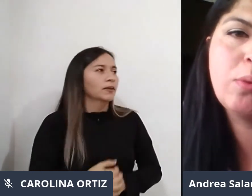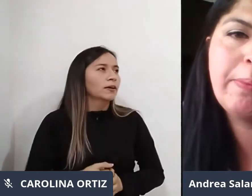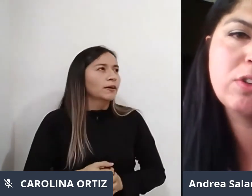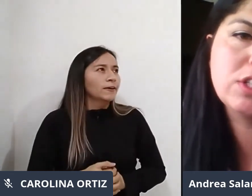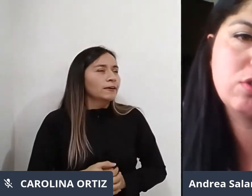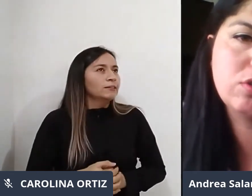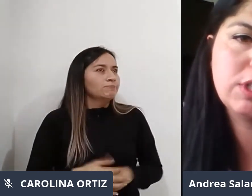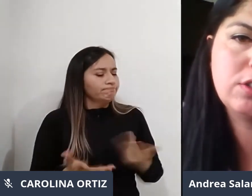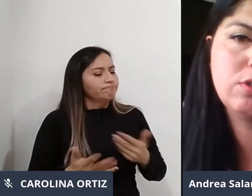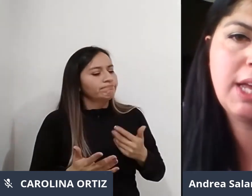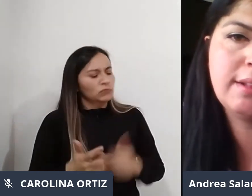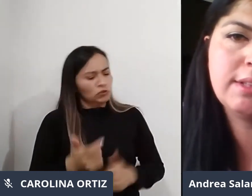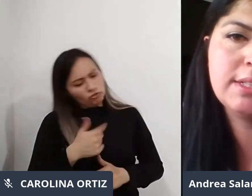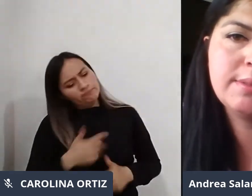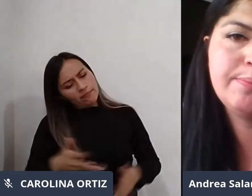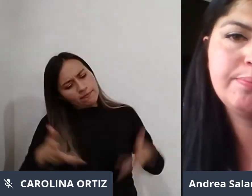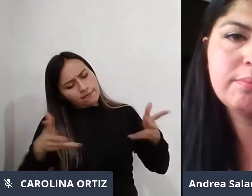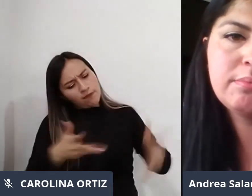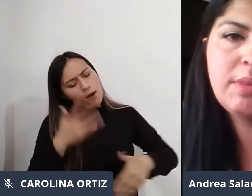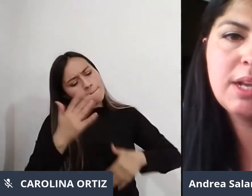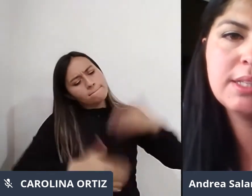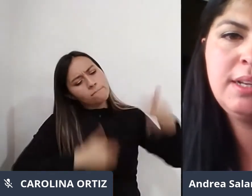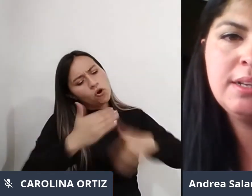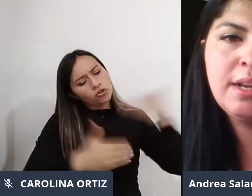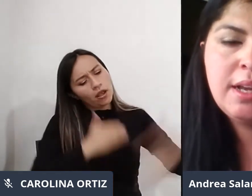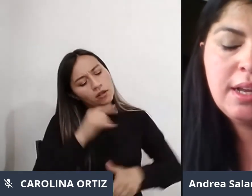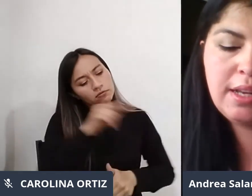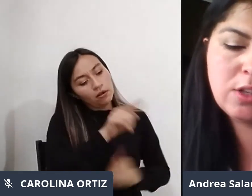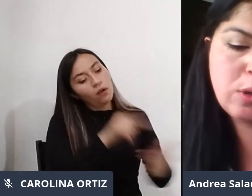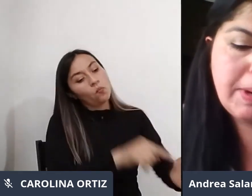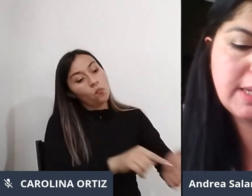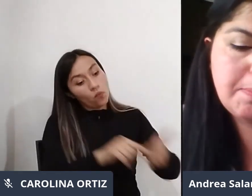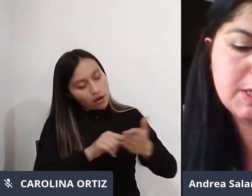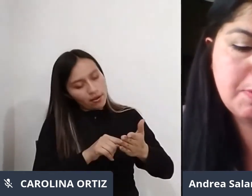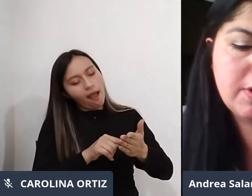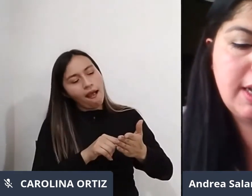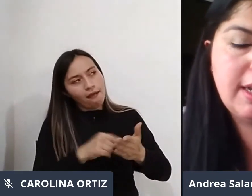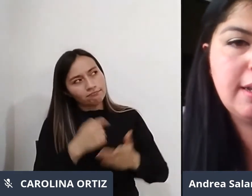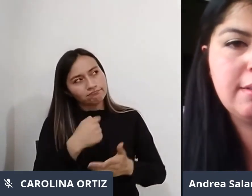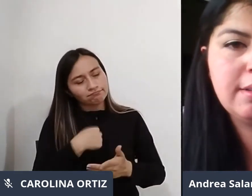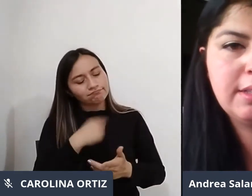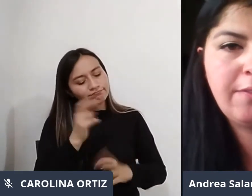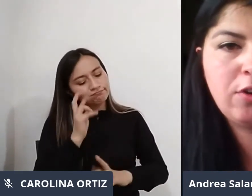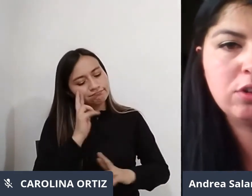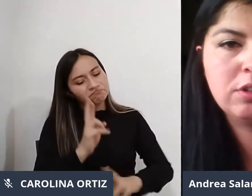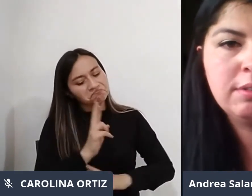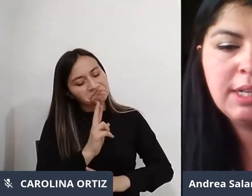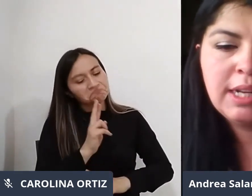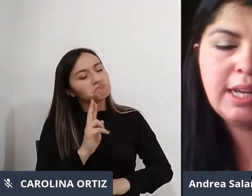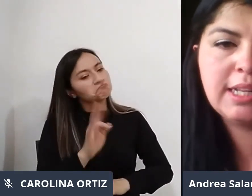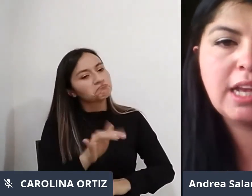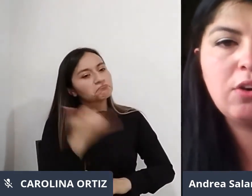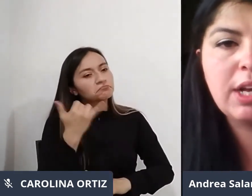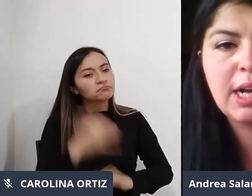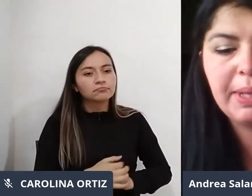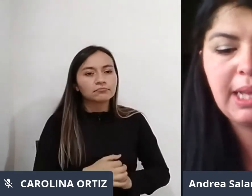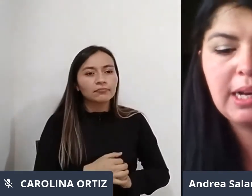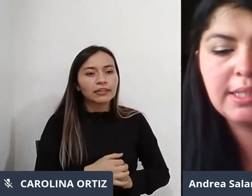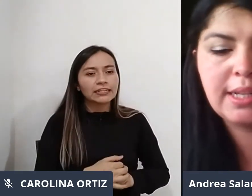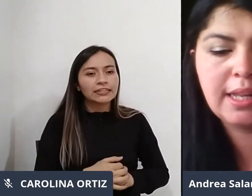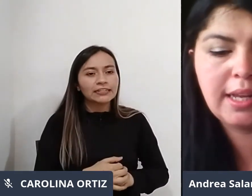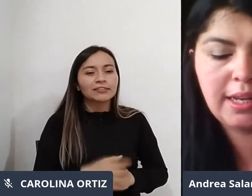verdad hizo un proceso con sus estudiantes, ¿sí? Y eso pasa pues porque de fondo, en esa